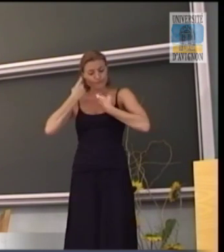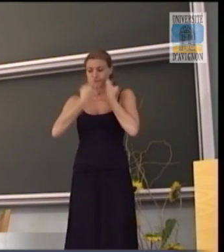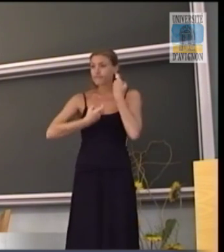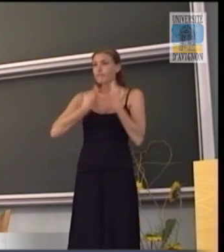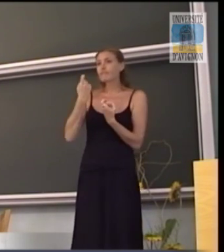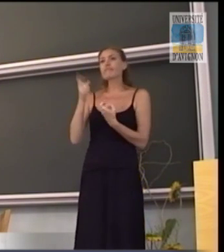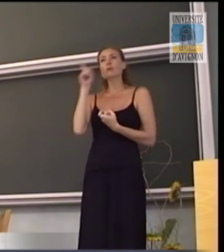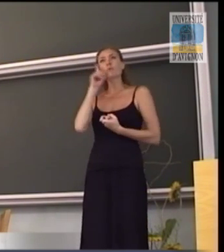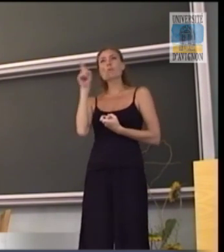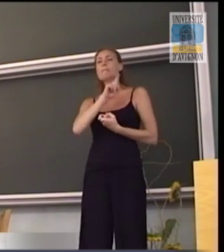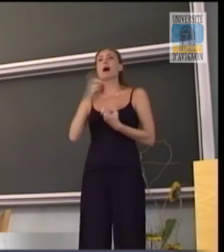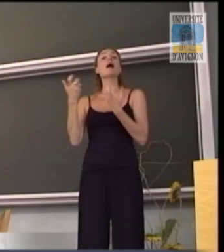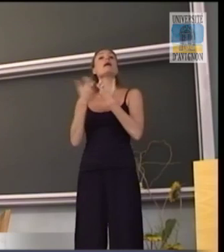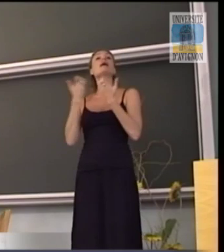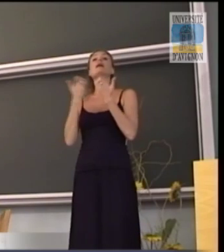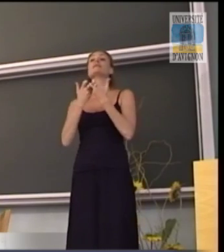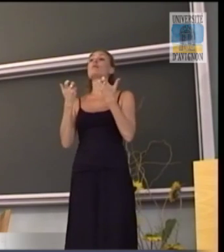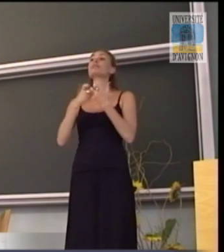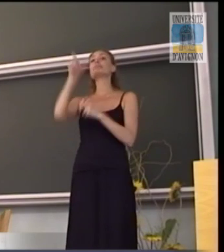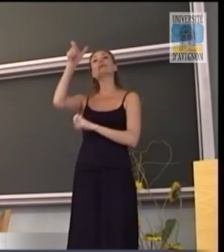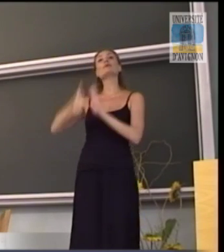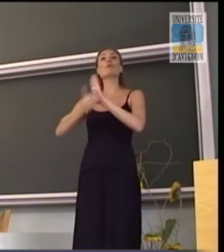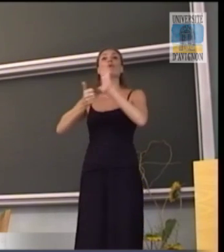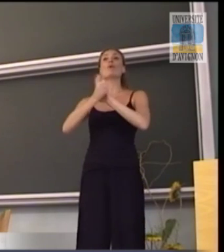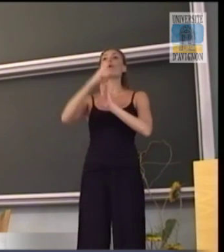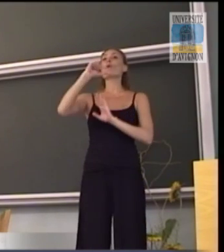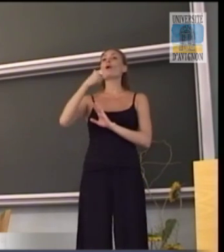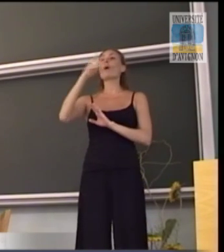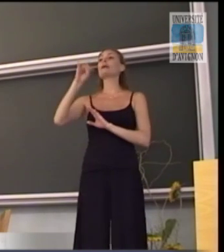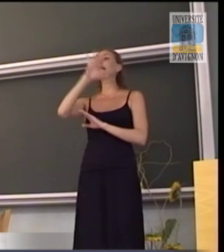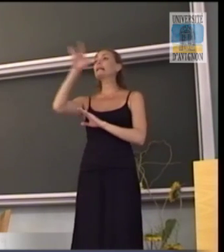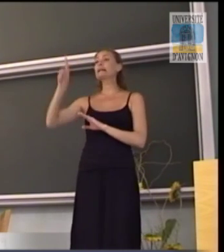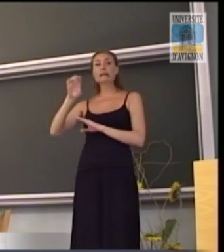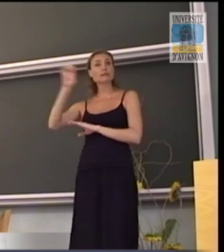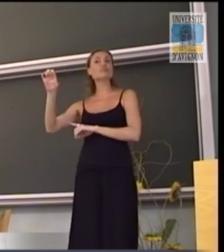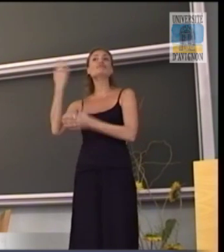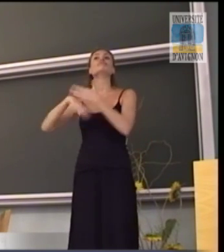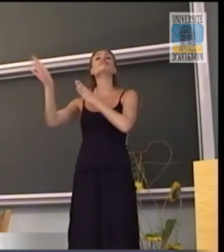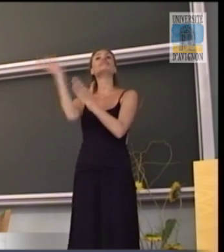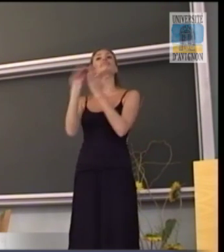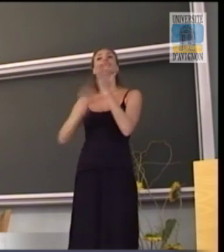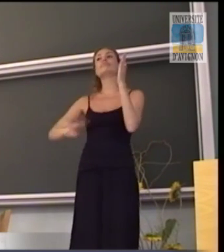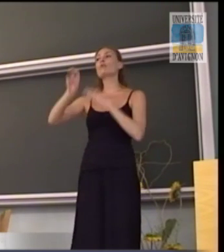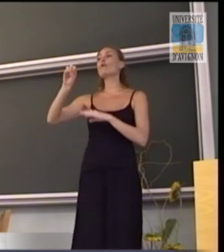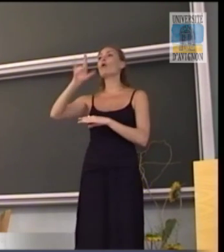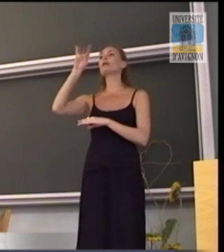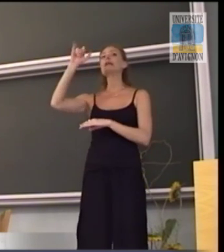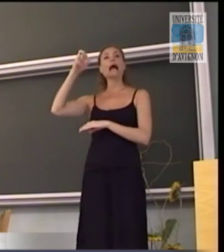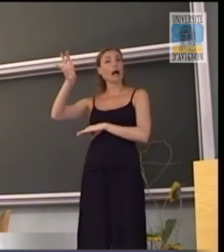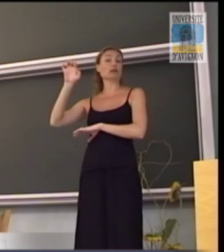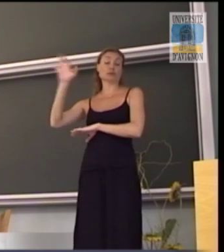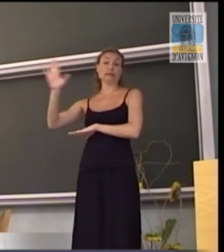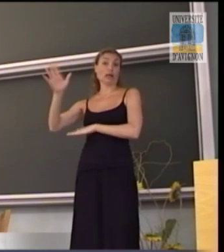J'ai pensé à Candide, évidemment, de Voltaire, qui dit justement qu'il faut savoir cultiver son